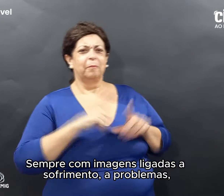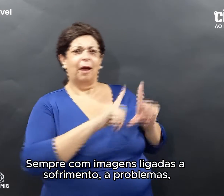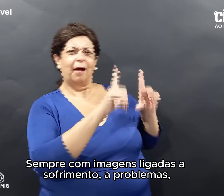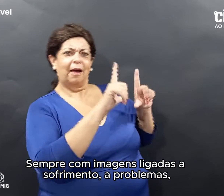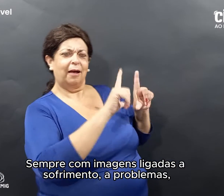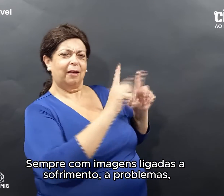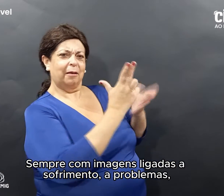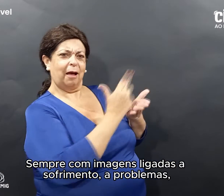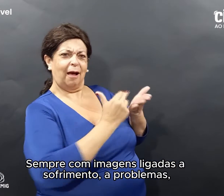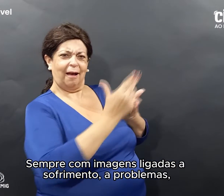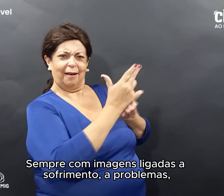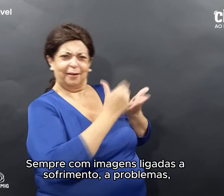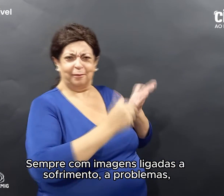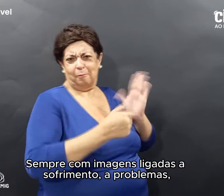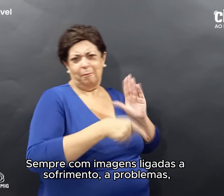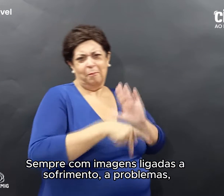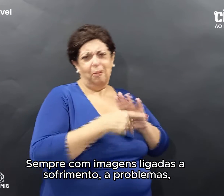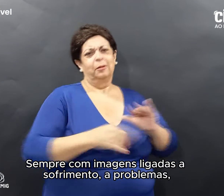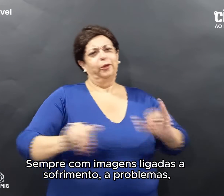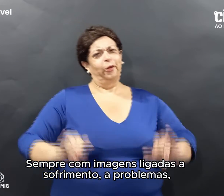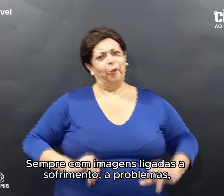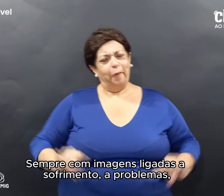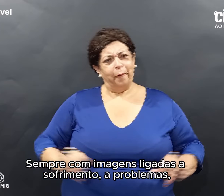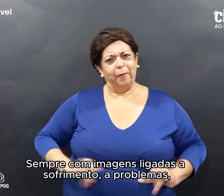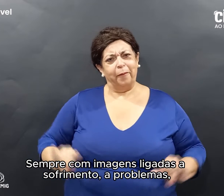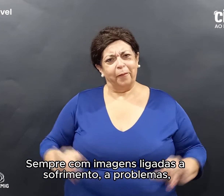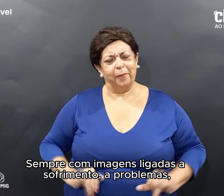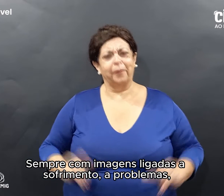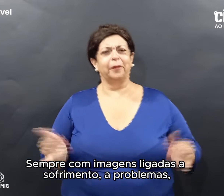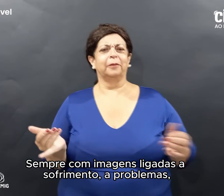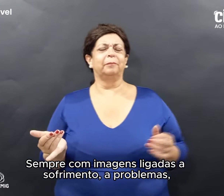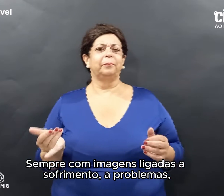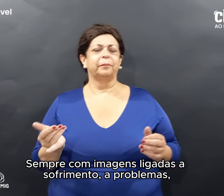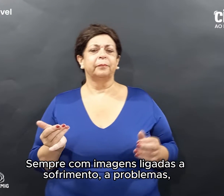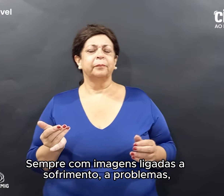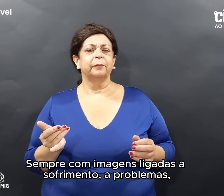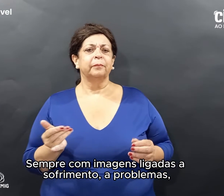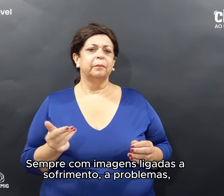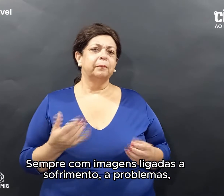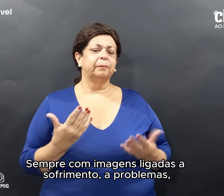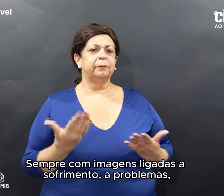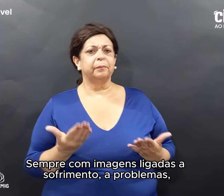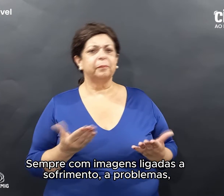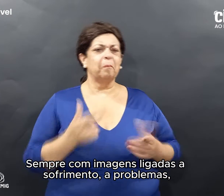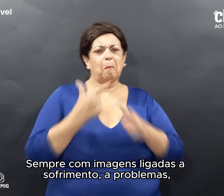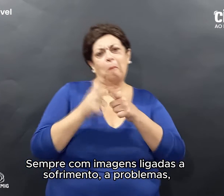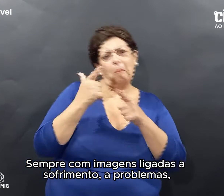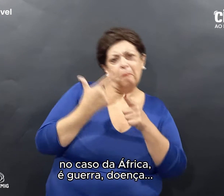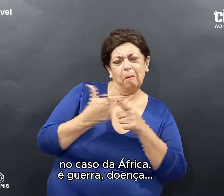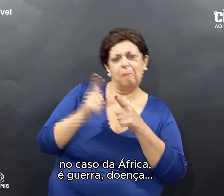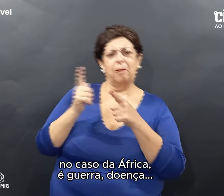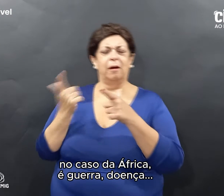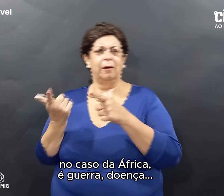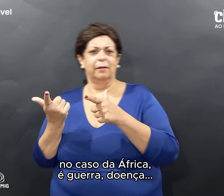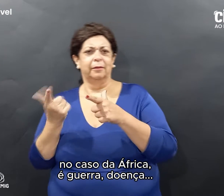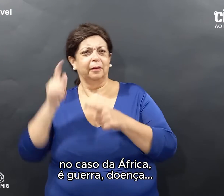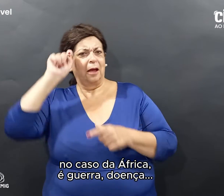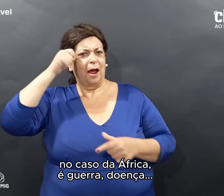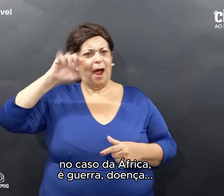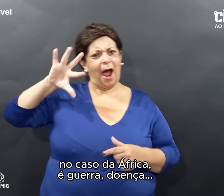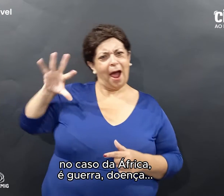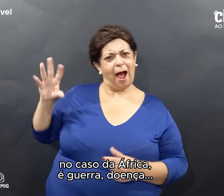imagens ligadas a sofrimento, né? A problemas, no caso da